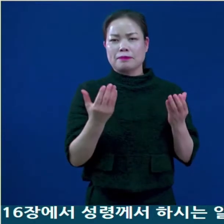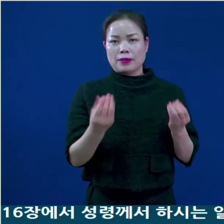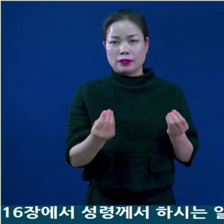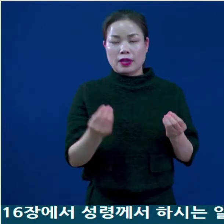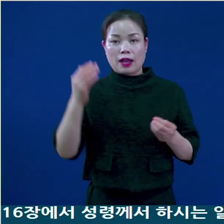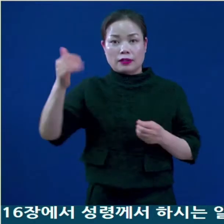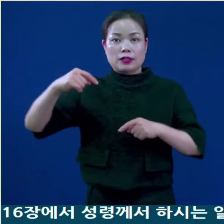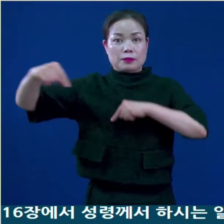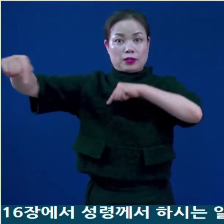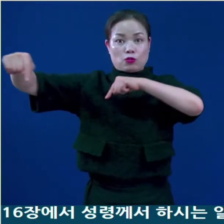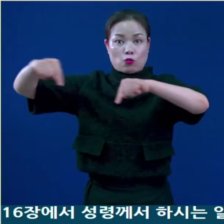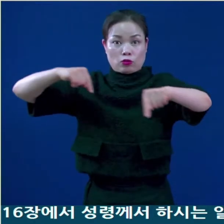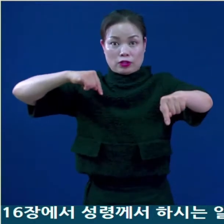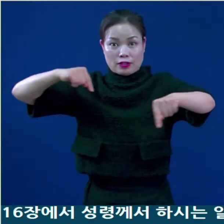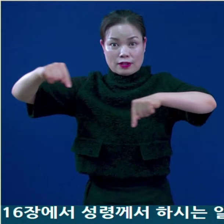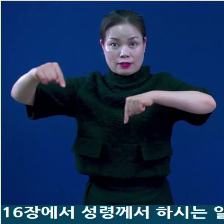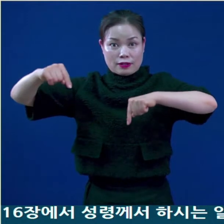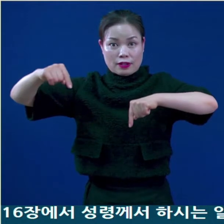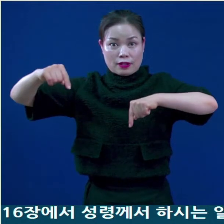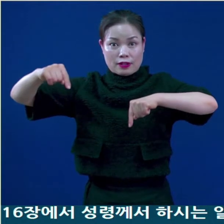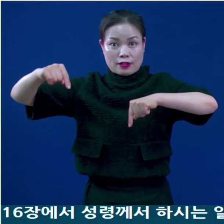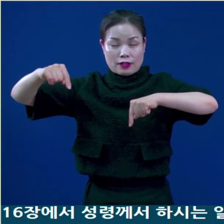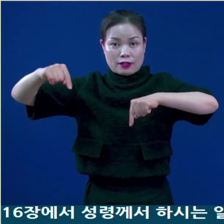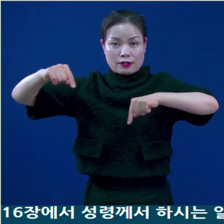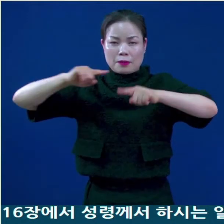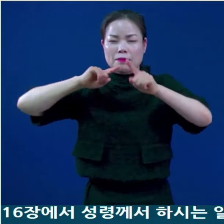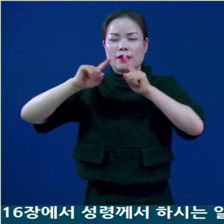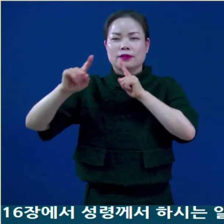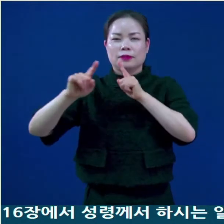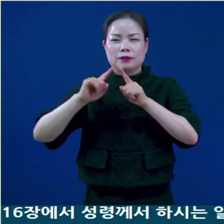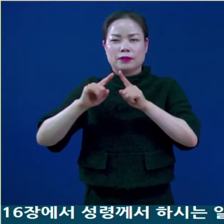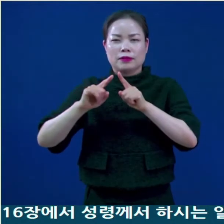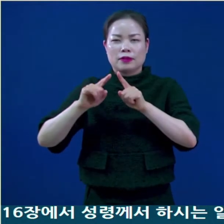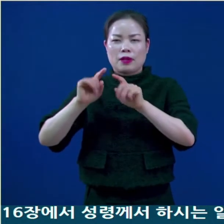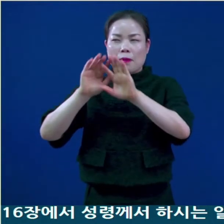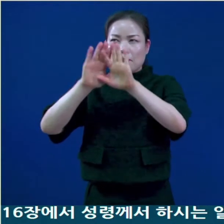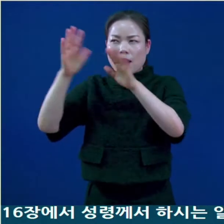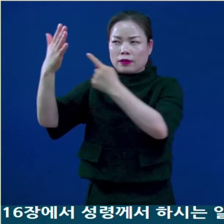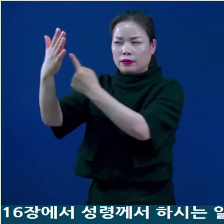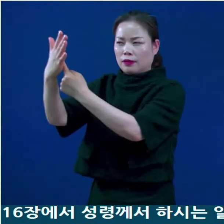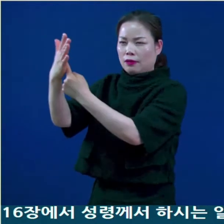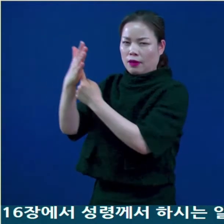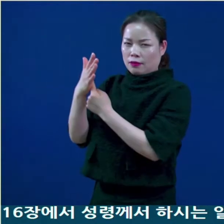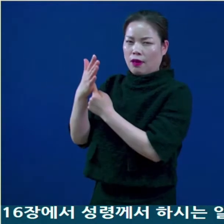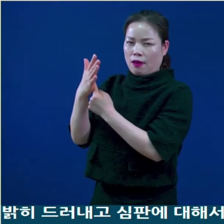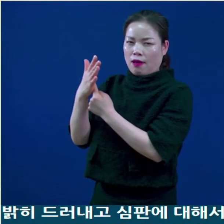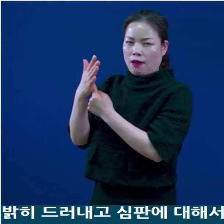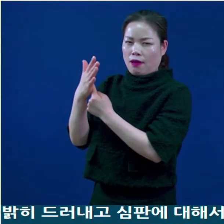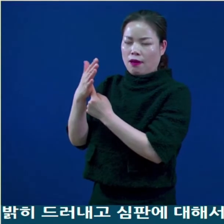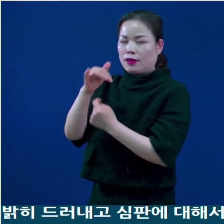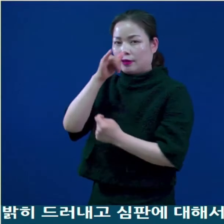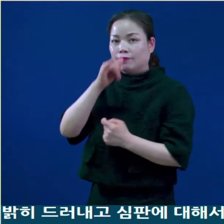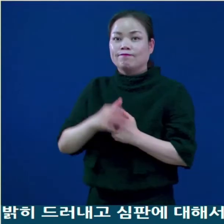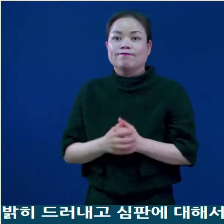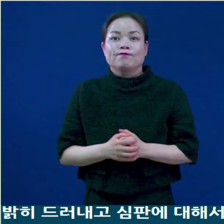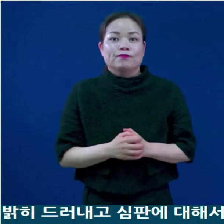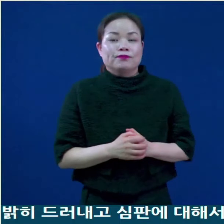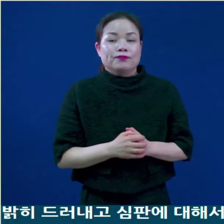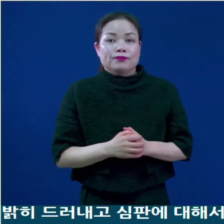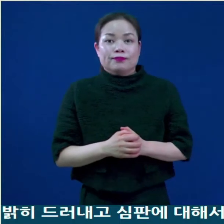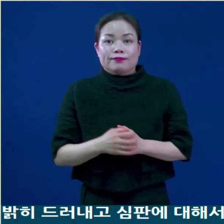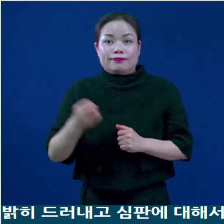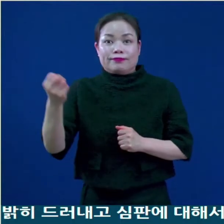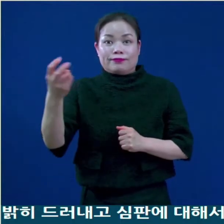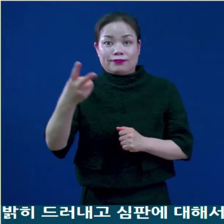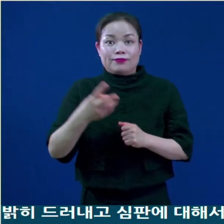하나님이 통치하신다. 그런 말씀을 밝히 드러내 주신 것이죠.